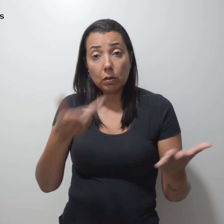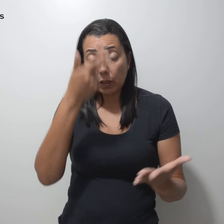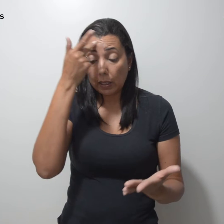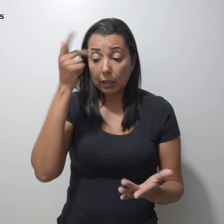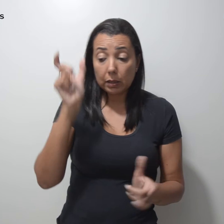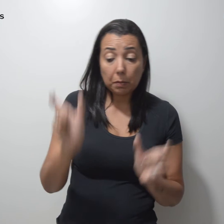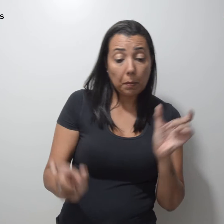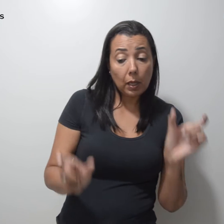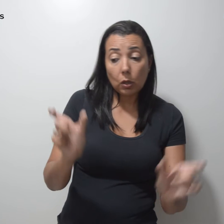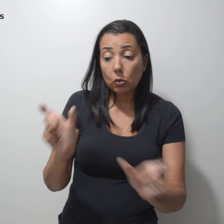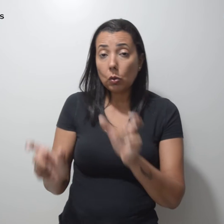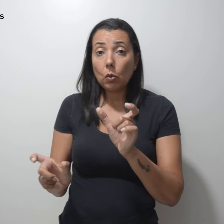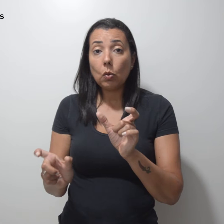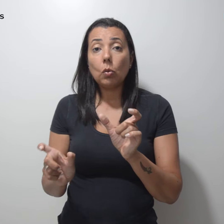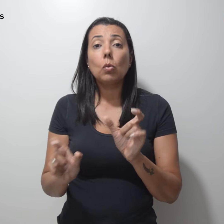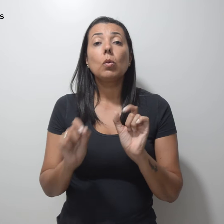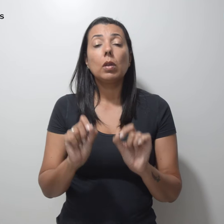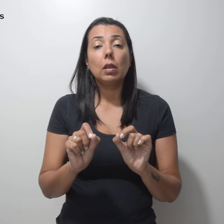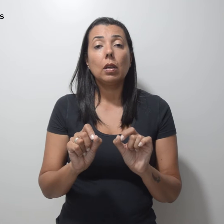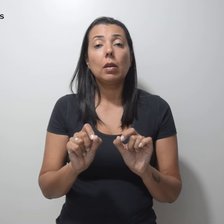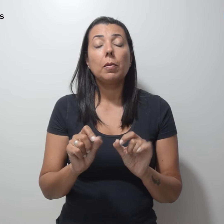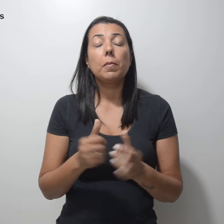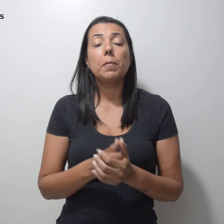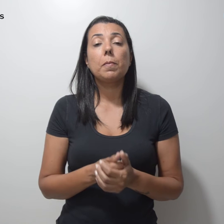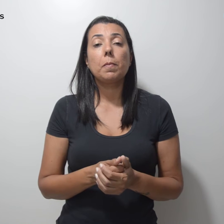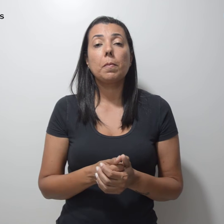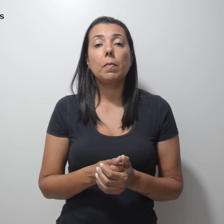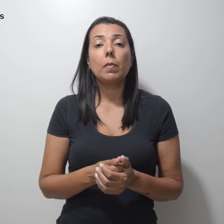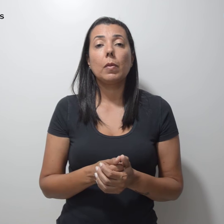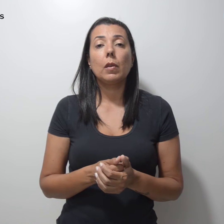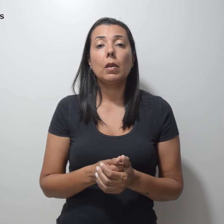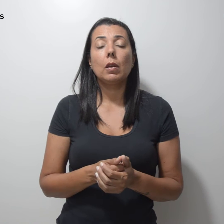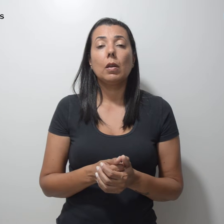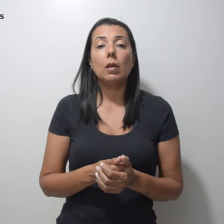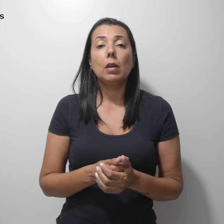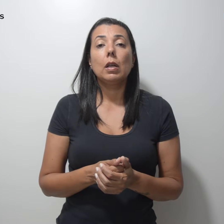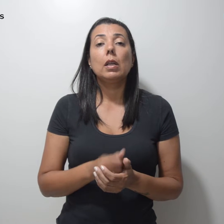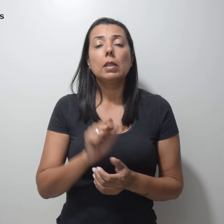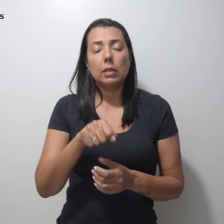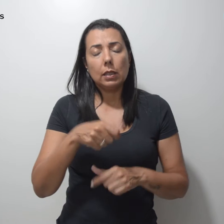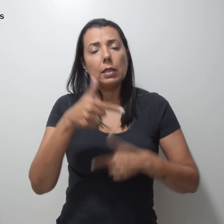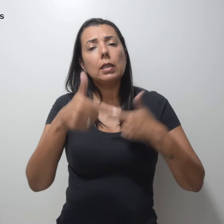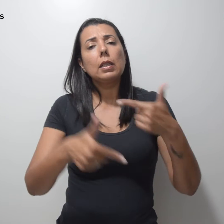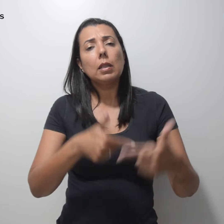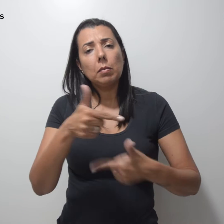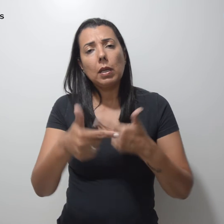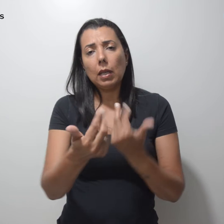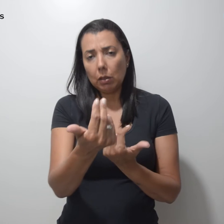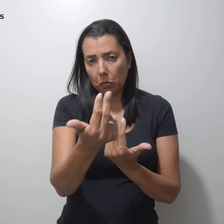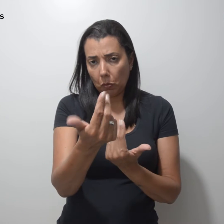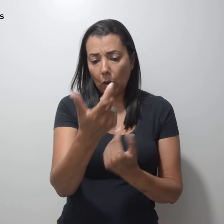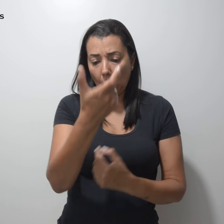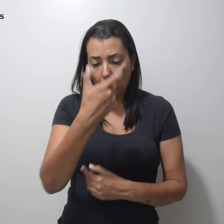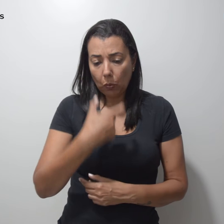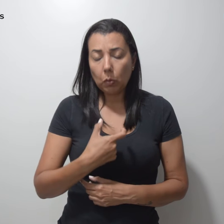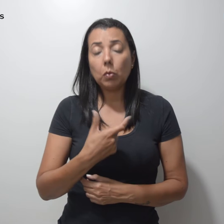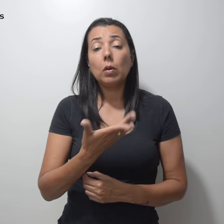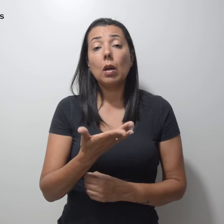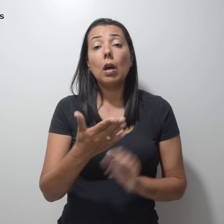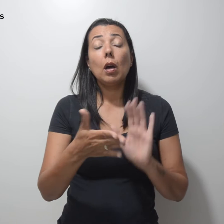estão tratados, via de regra, como os outros, são trabalhados como nós. A proposta